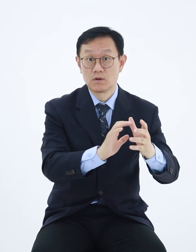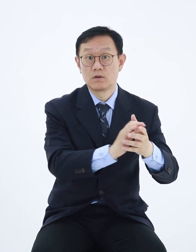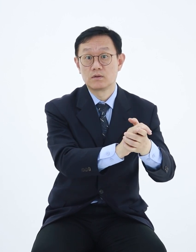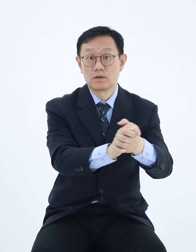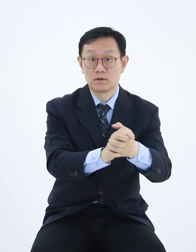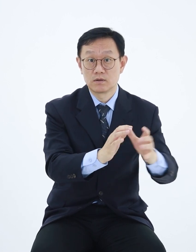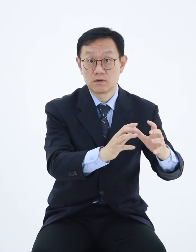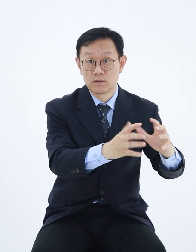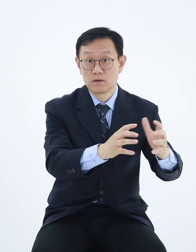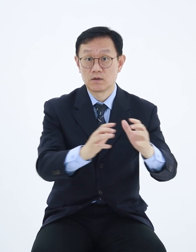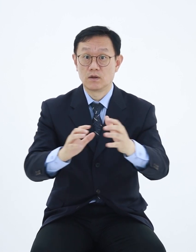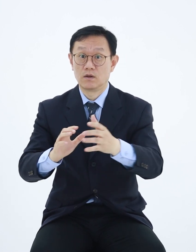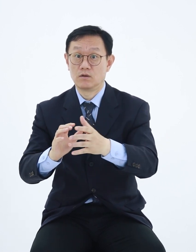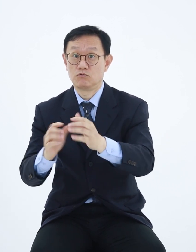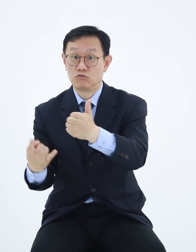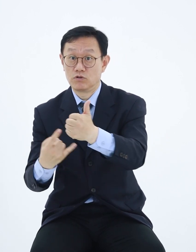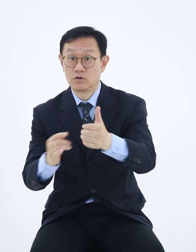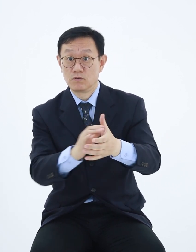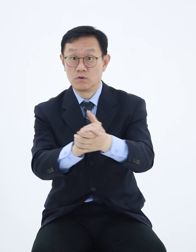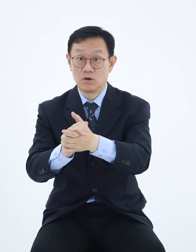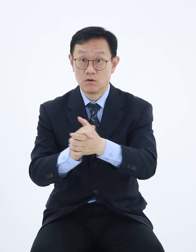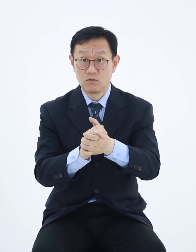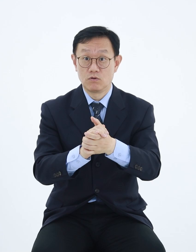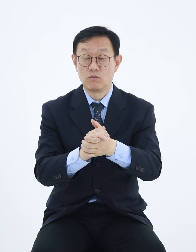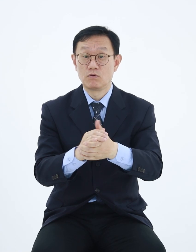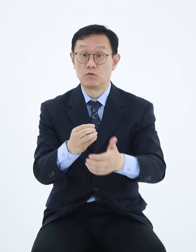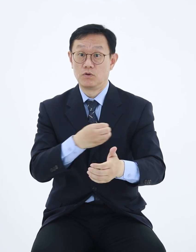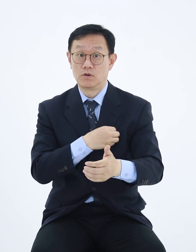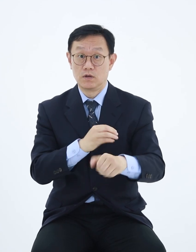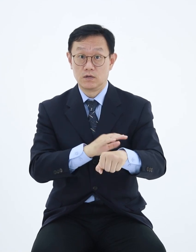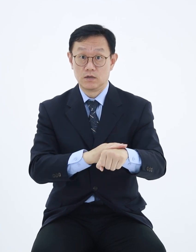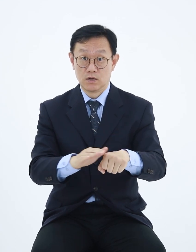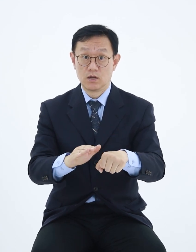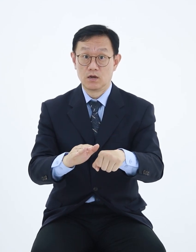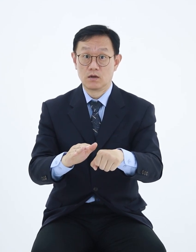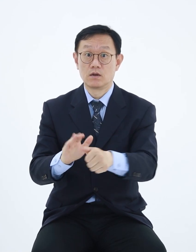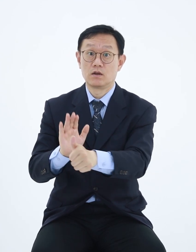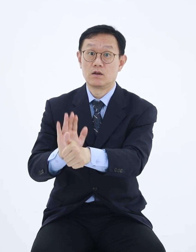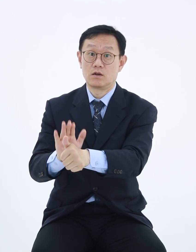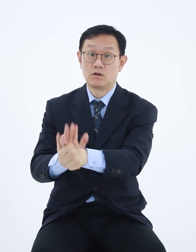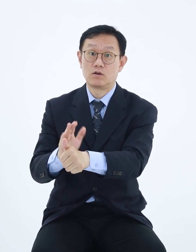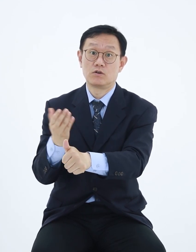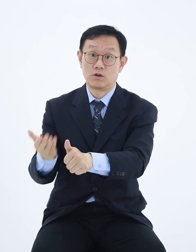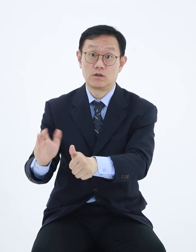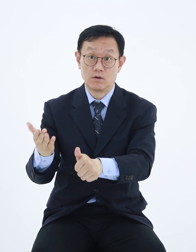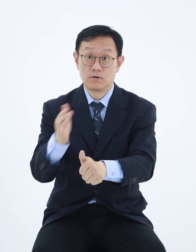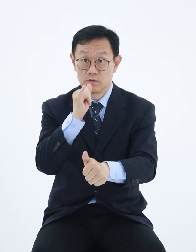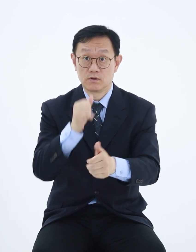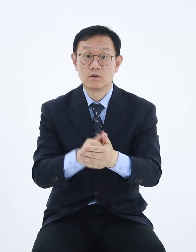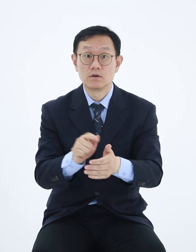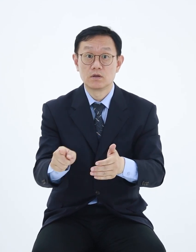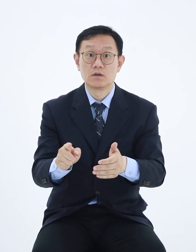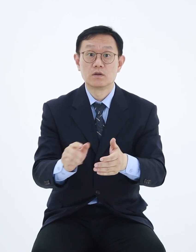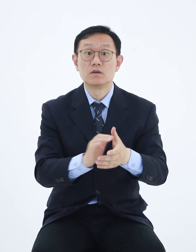위원회와 협력하고 위원들이 임무를 잘 수행할 수 있도록 지원해야 한다고 나와 있습니다. 이는 협약